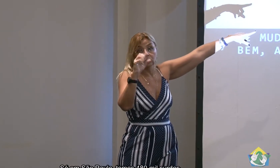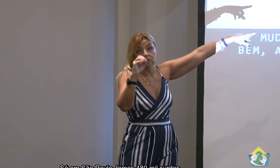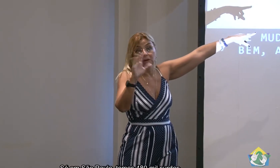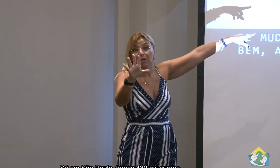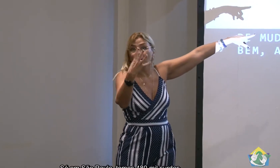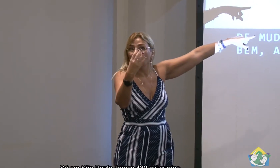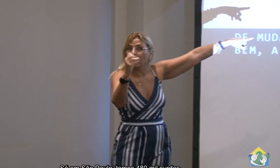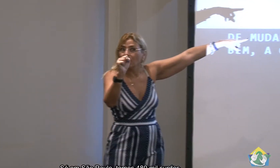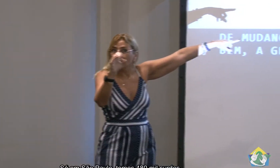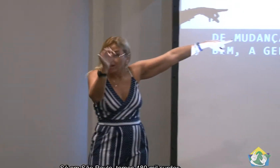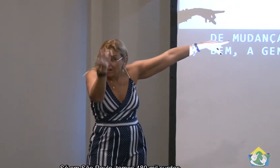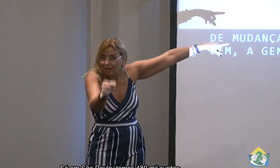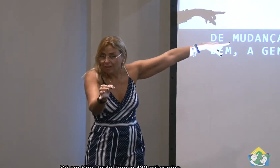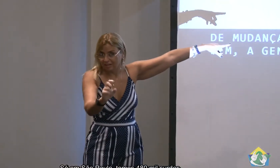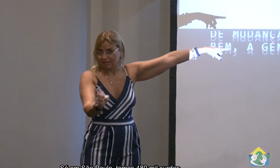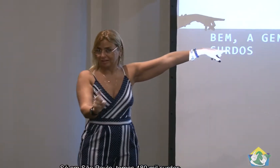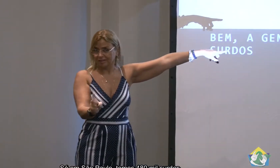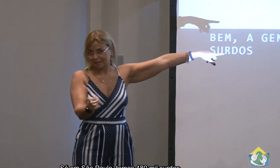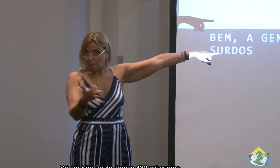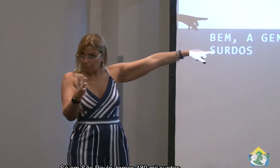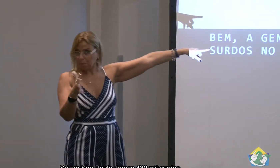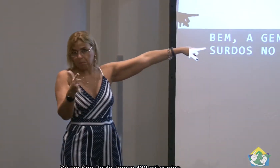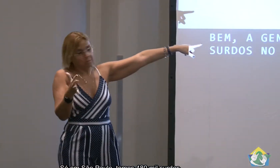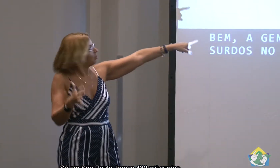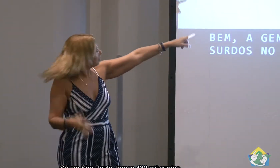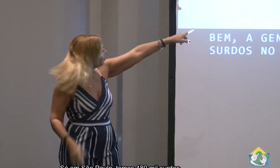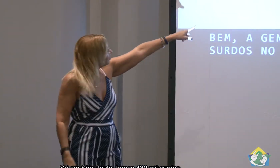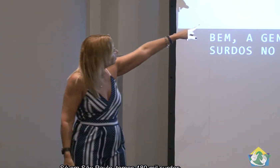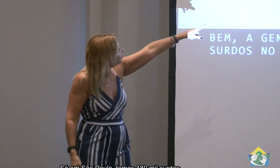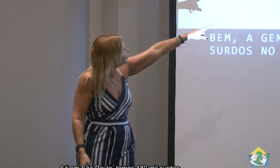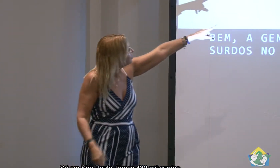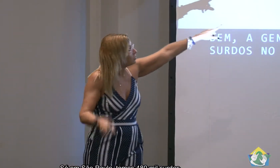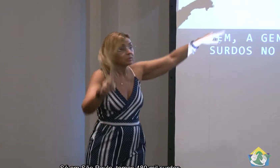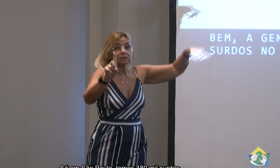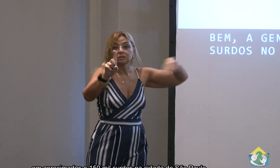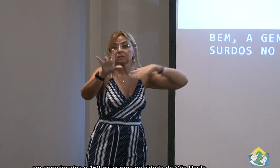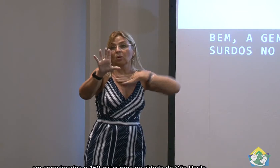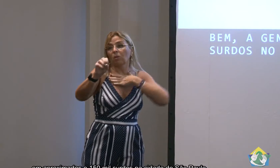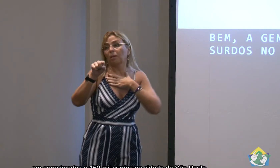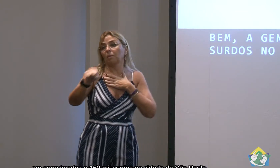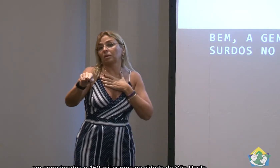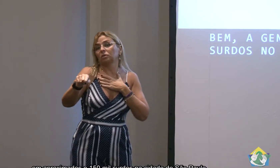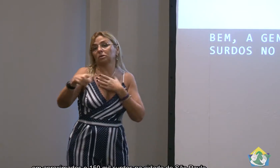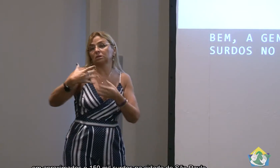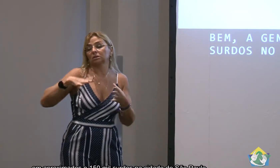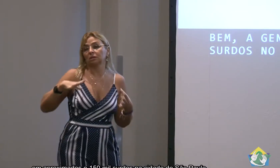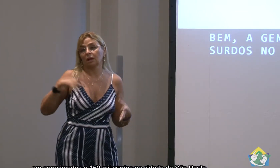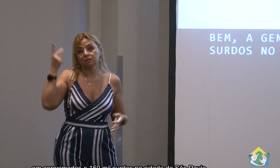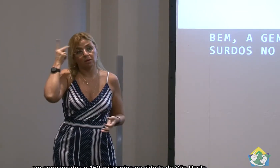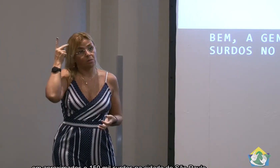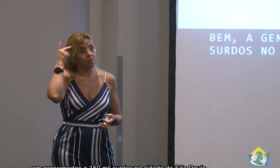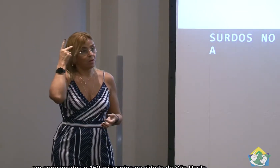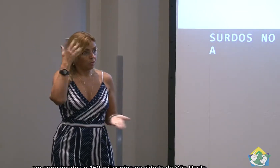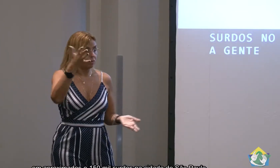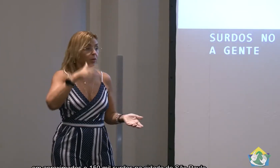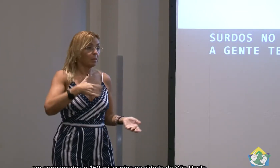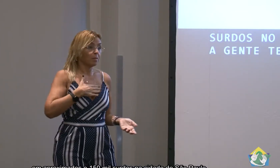Só em São Paulo a gente tem 480 mil surdos, aproximado, e 150 mil surdos na cidade de